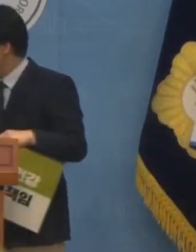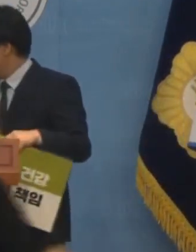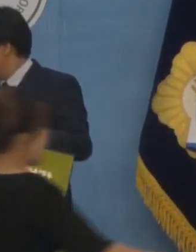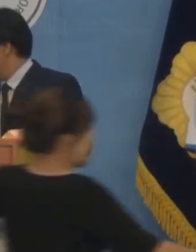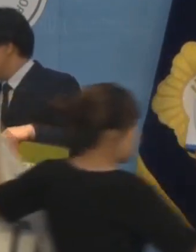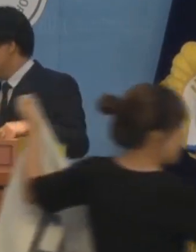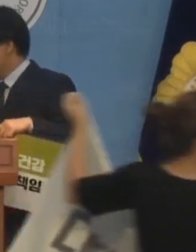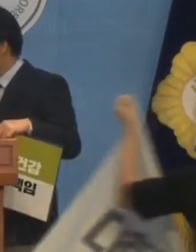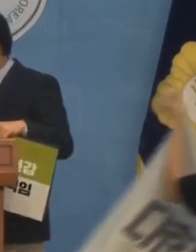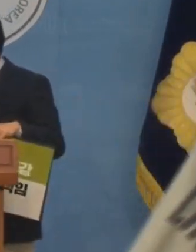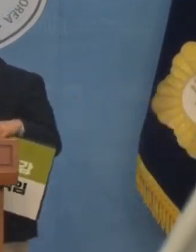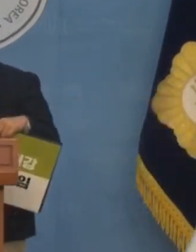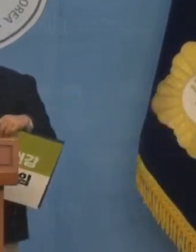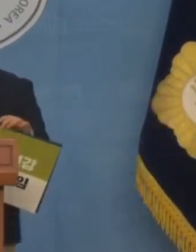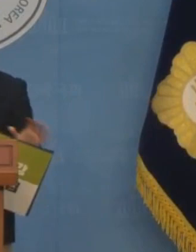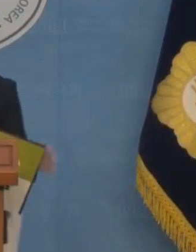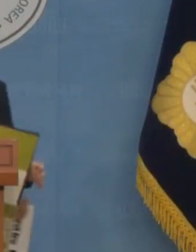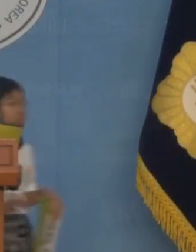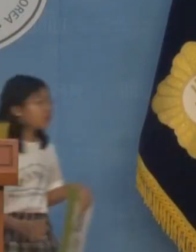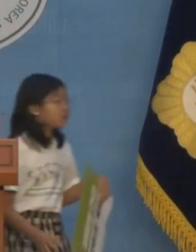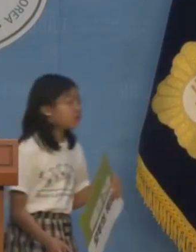친구들 얘기야.